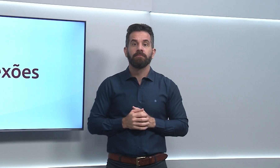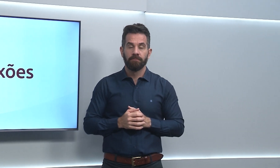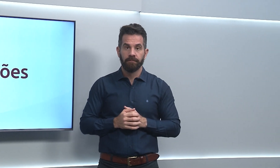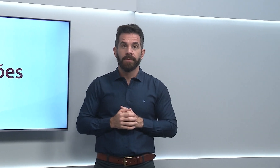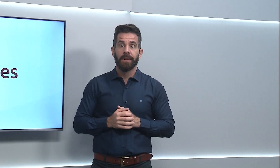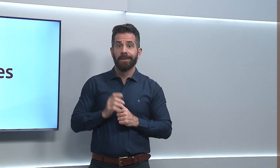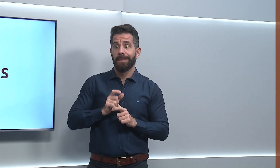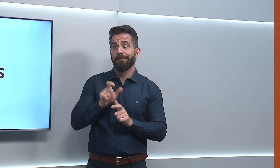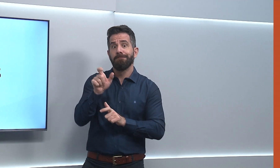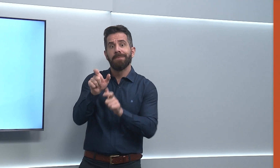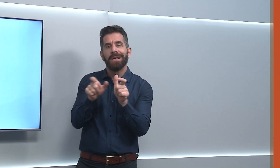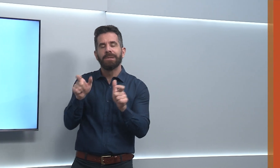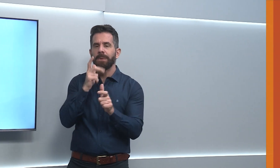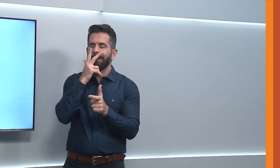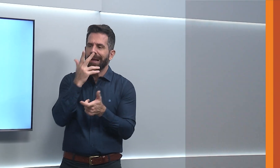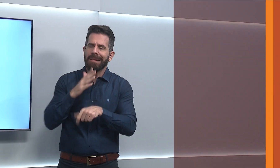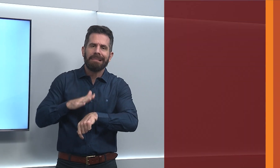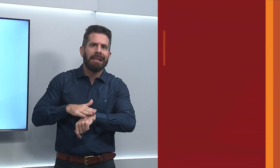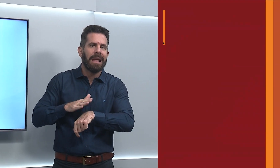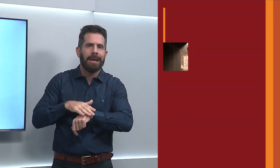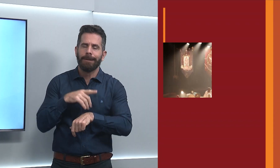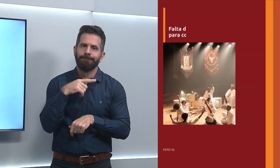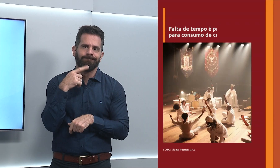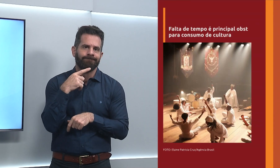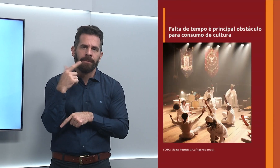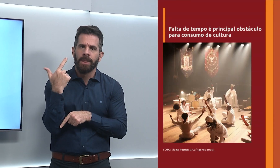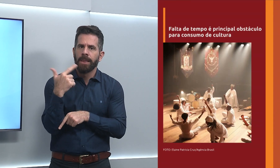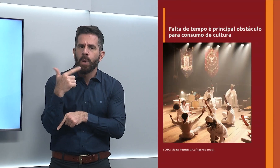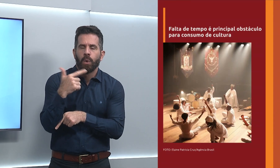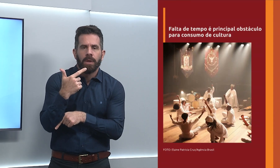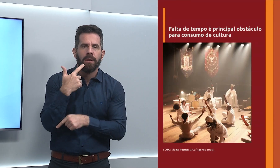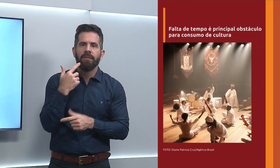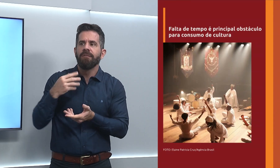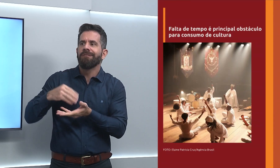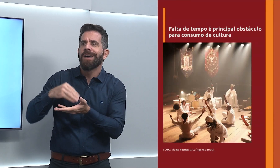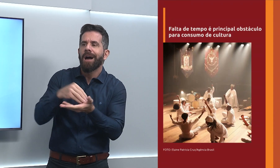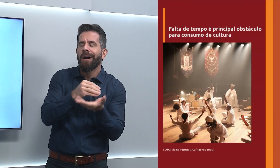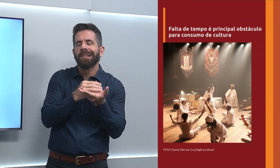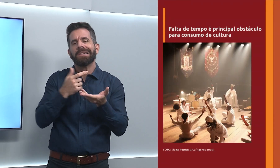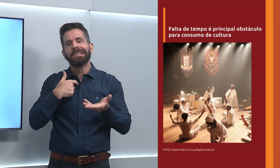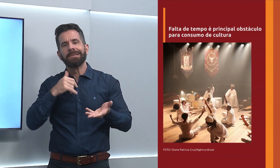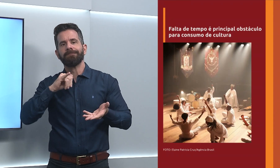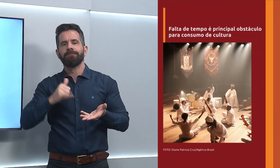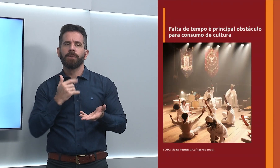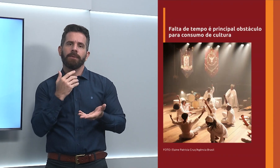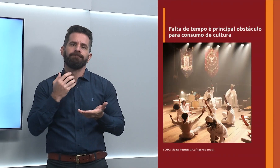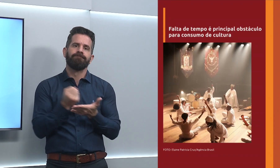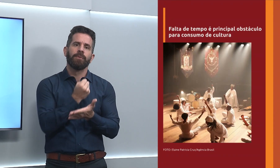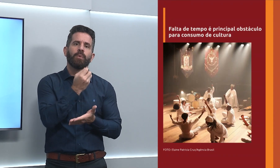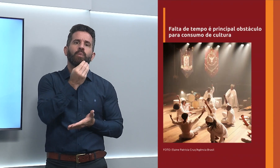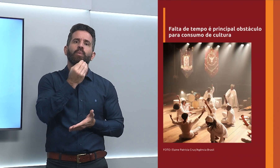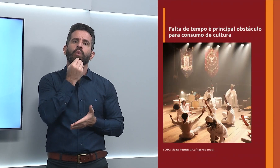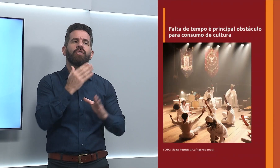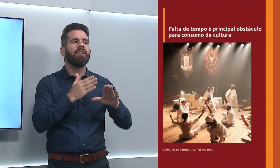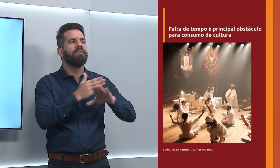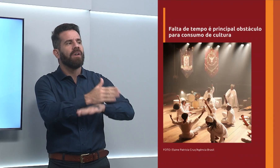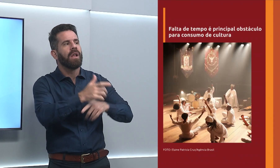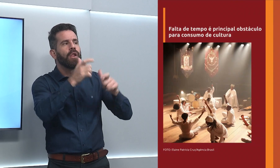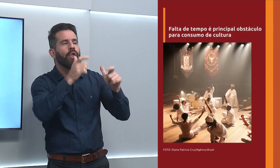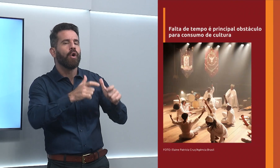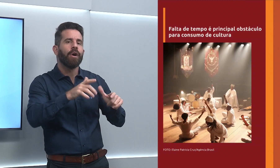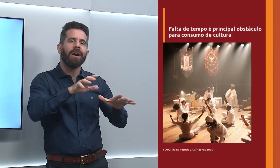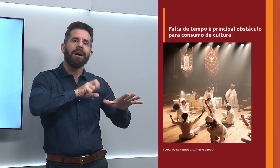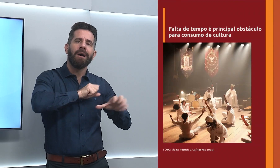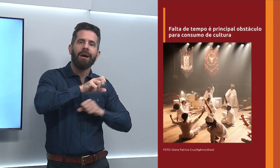O tempo é o principal obstáculo para o consumo de produtos culturais pelos brasileiros. Em seguida, vem